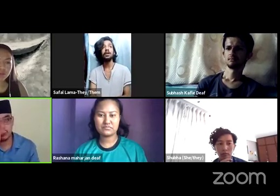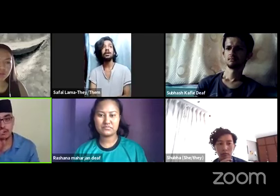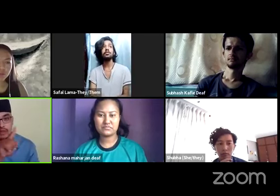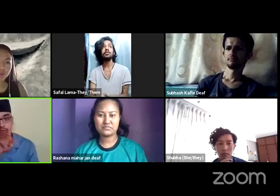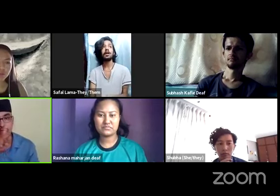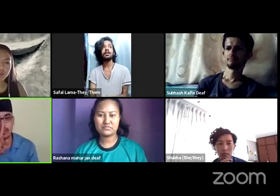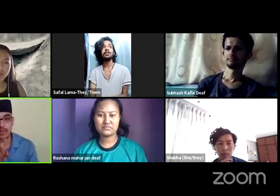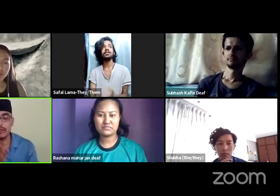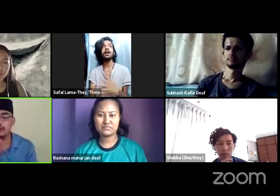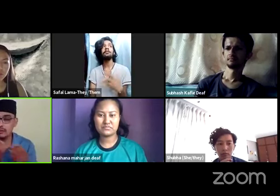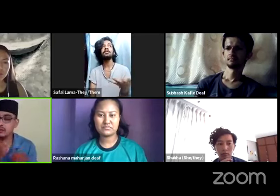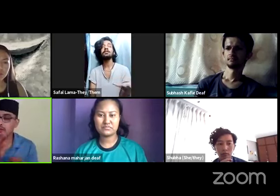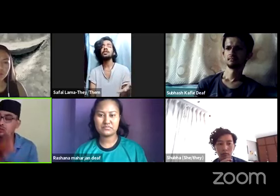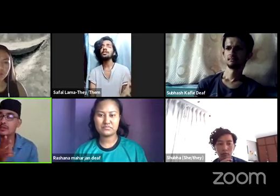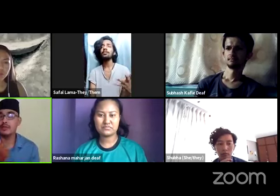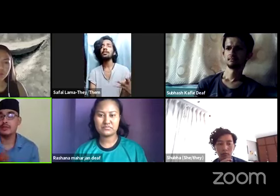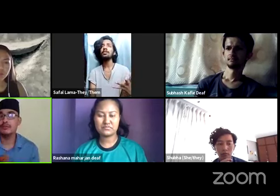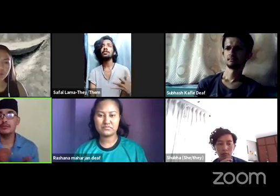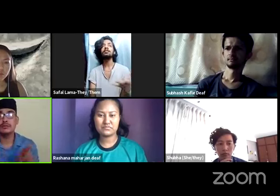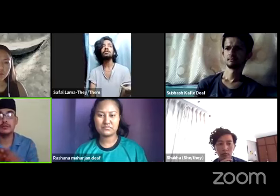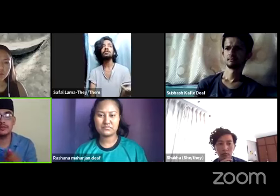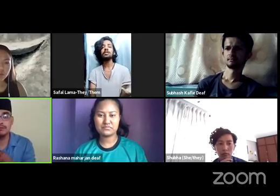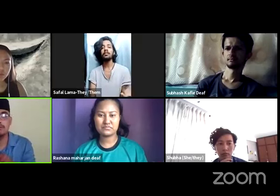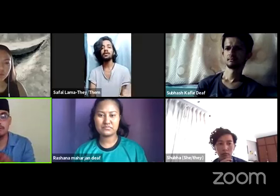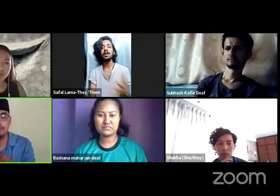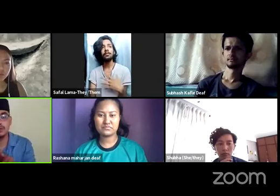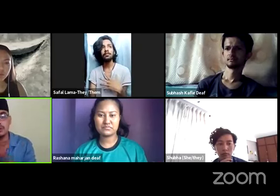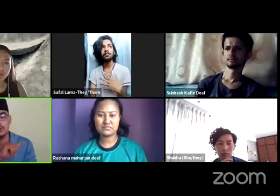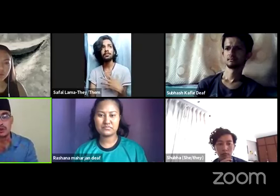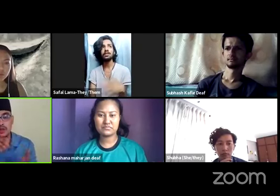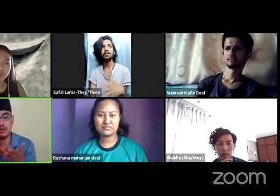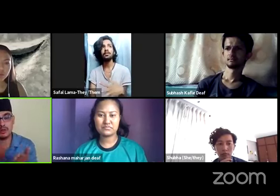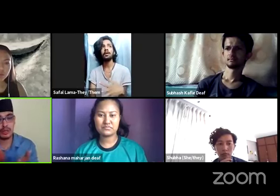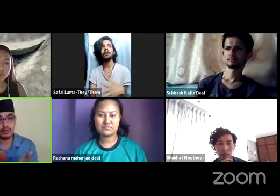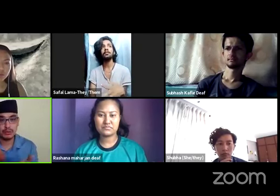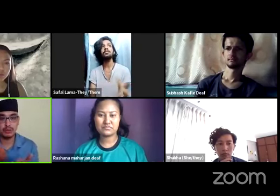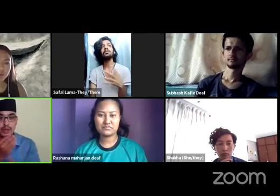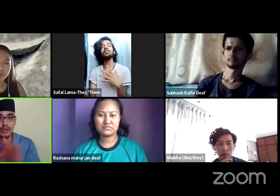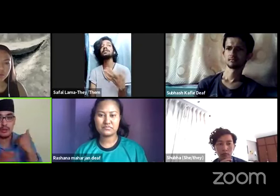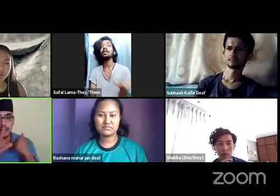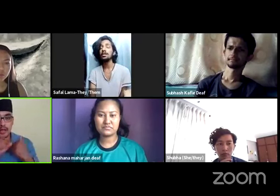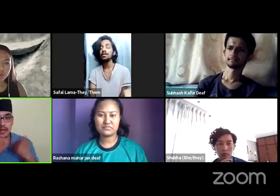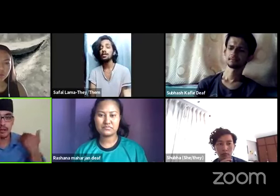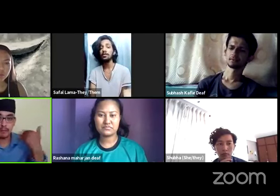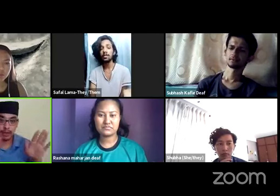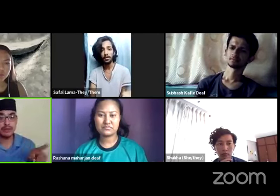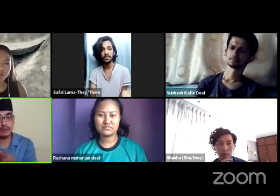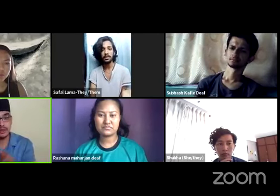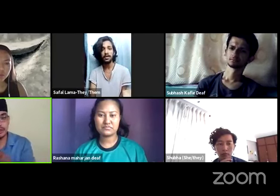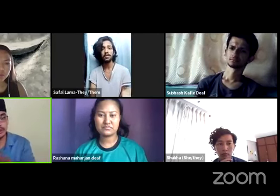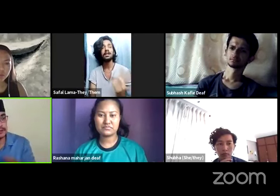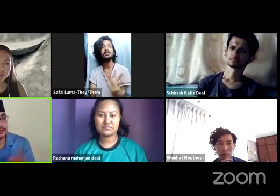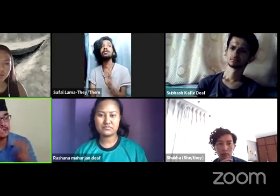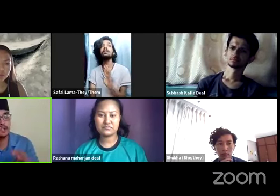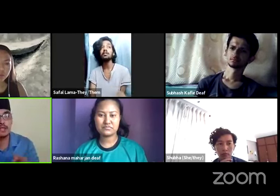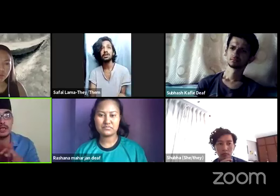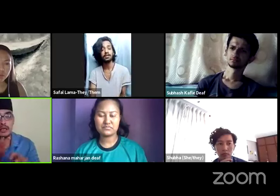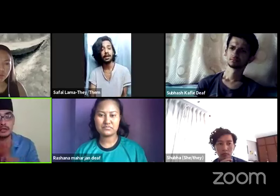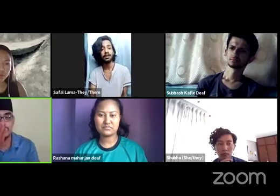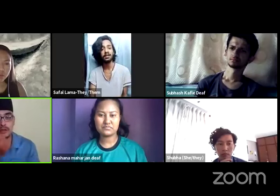सेक्सुअलिटीहरूमा यो कुराहरूले चाहिँ आफूलाई। त्यही भएर कुनै कुनै ठाउँमा चाहिँ आफ्नो डिसेबल भएर पनि पहिचान गर्न चाहिँ अप्ठ्यारो हुन्छ किनभने